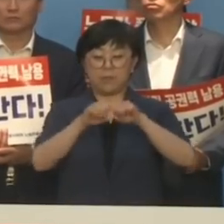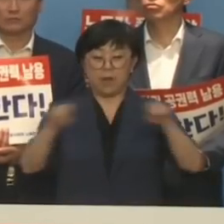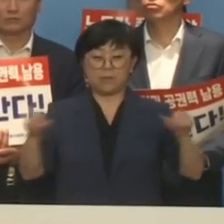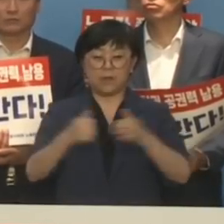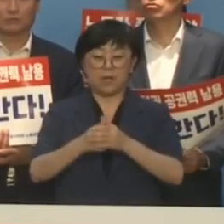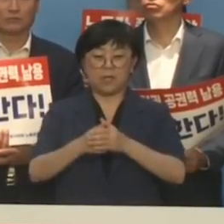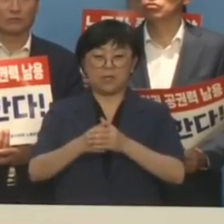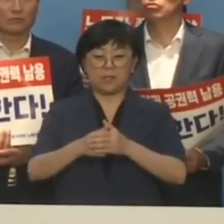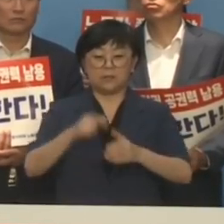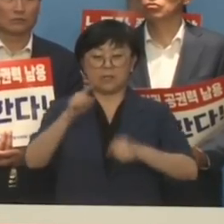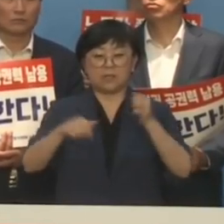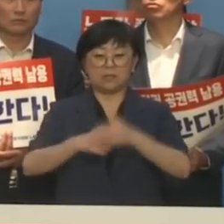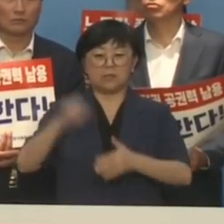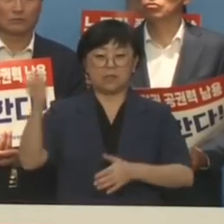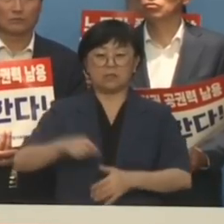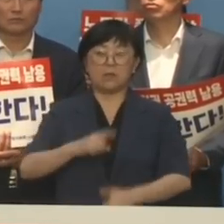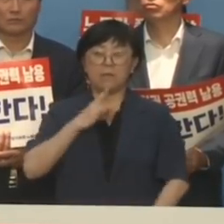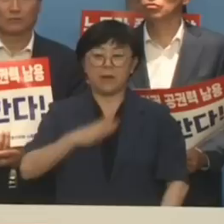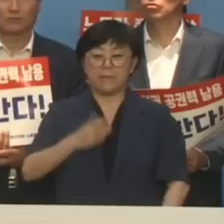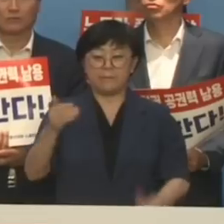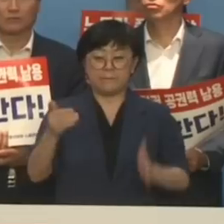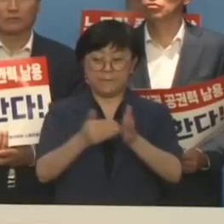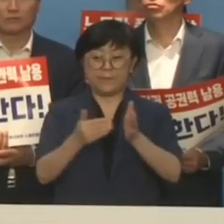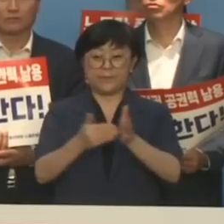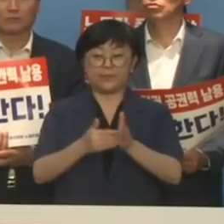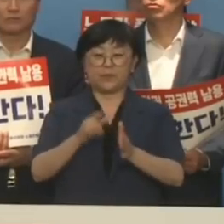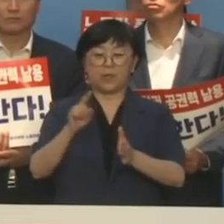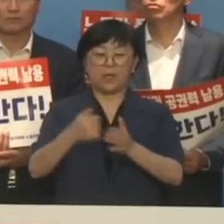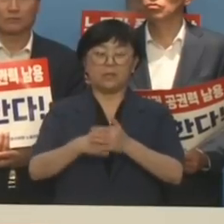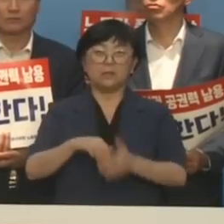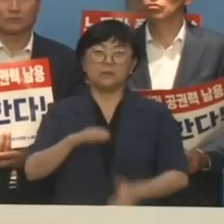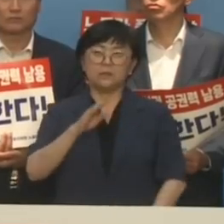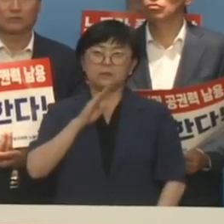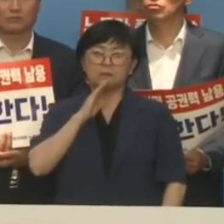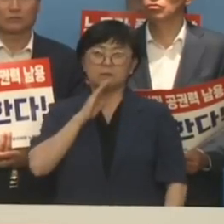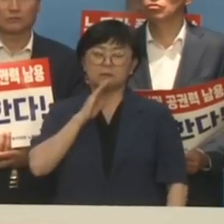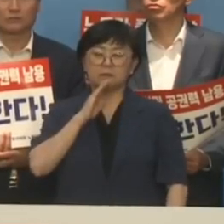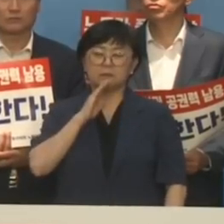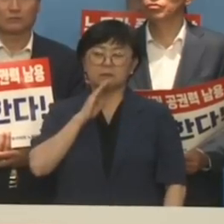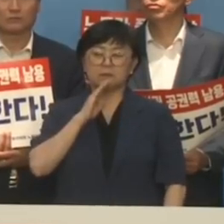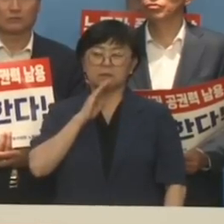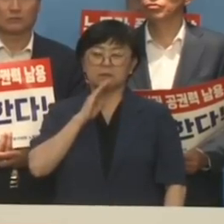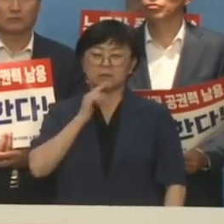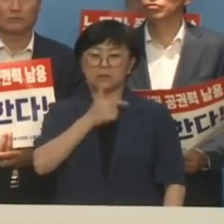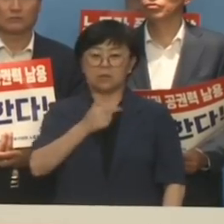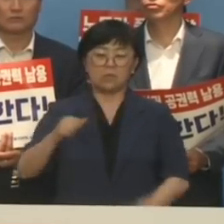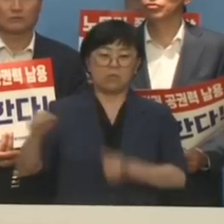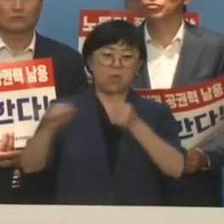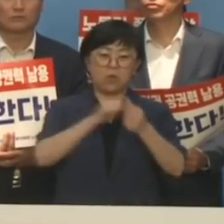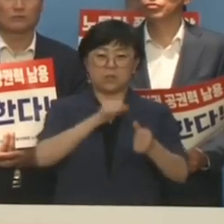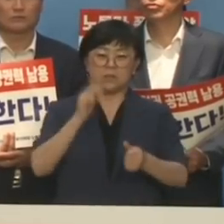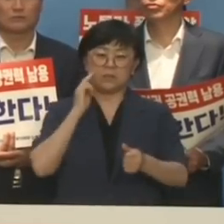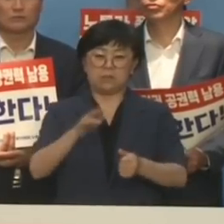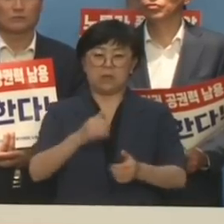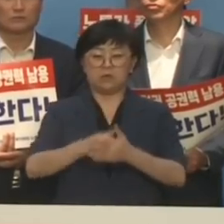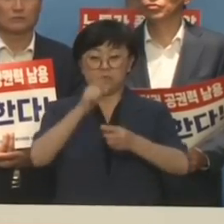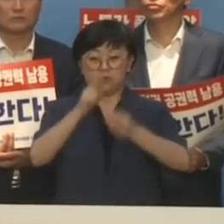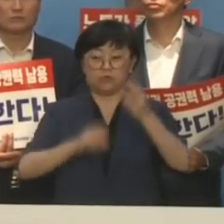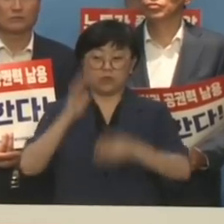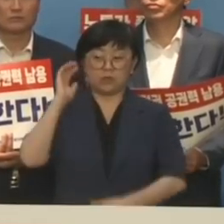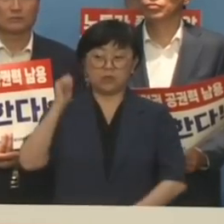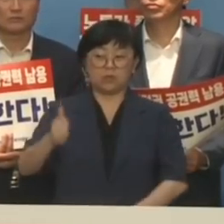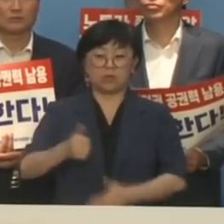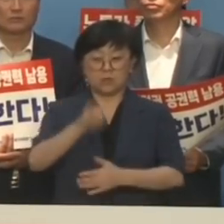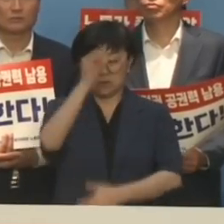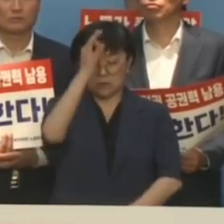쇠파이프만 사다리 차에 몇 차례 내려친 것이 전부입니다. 어떻게 처참하게 이렇게 폭행을 할 수가 있습니까? 윤석열